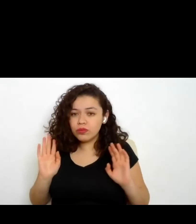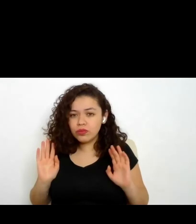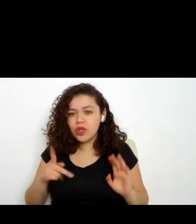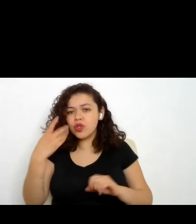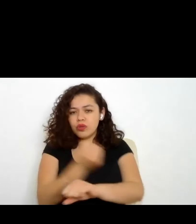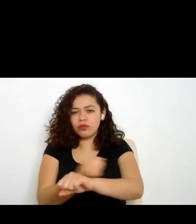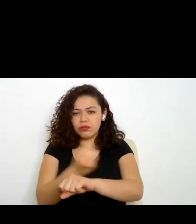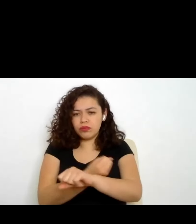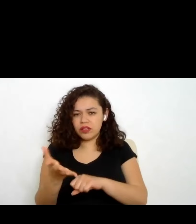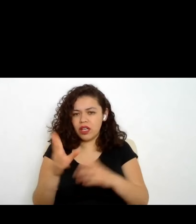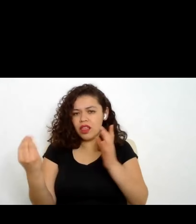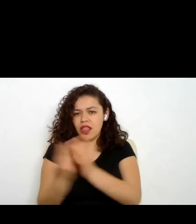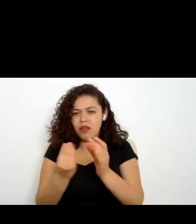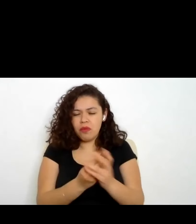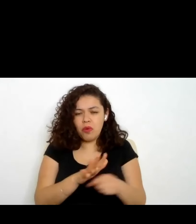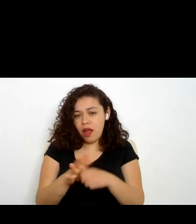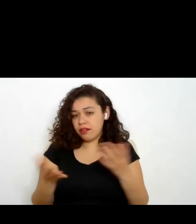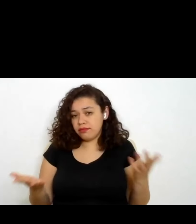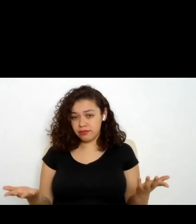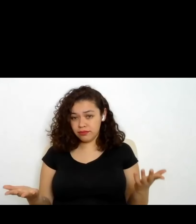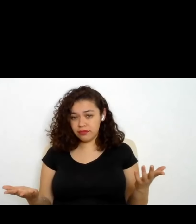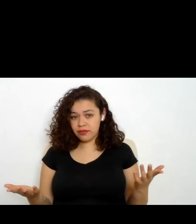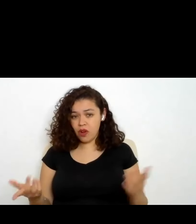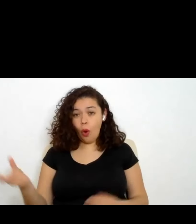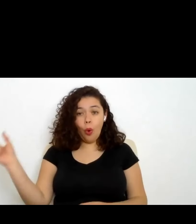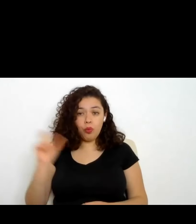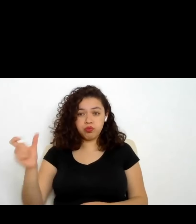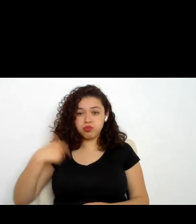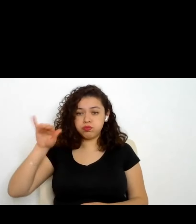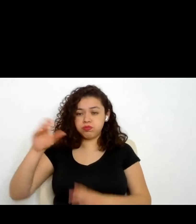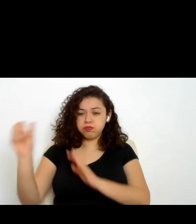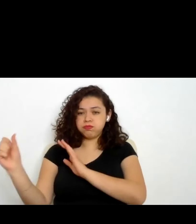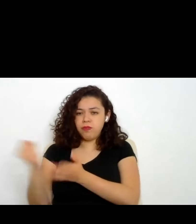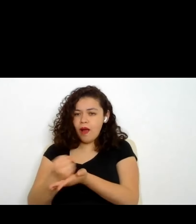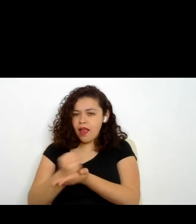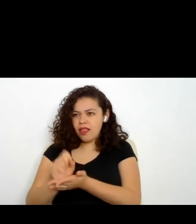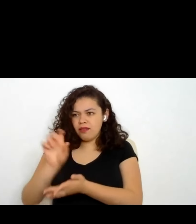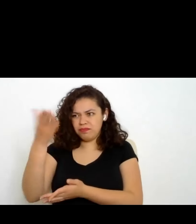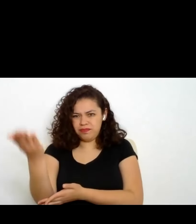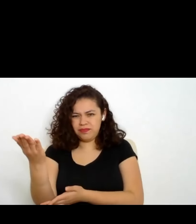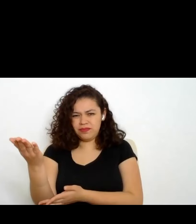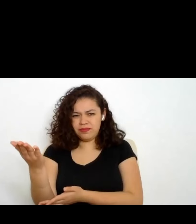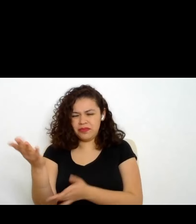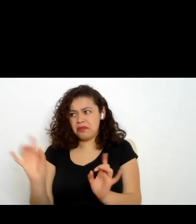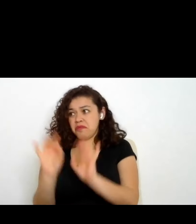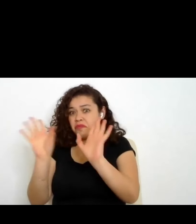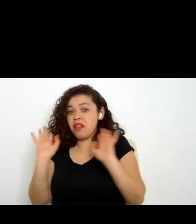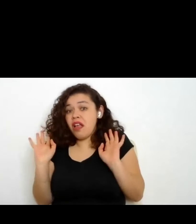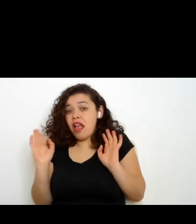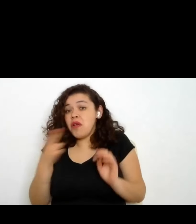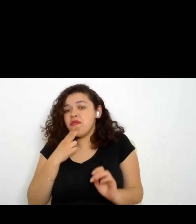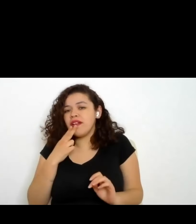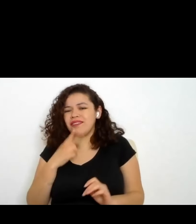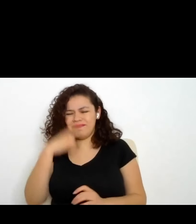de sangre, ¿no? Cuando es una solicitud de crédito. Por si acaso, o sea, ¿cómo para qué? Entonces, a